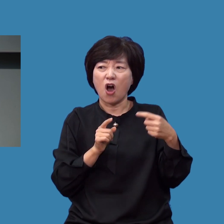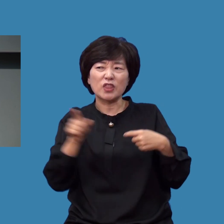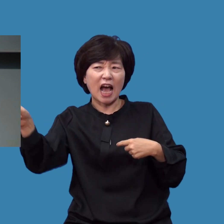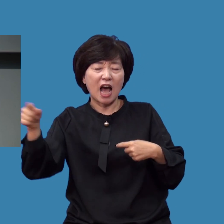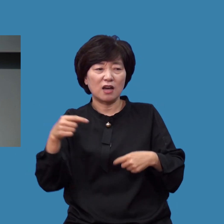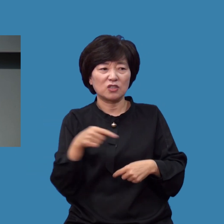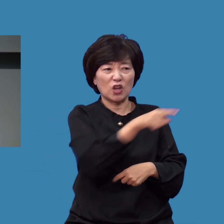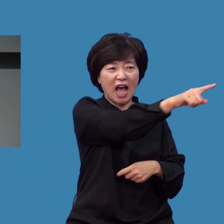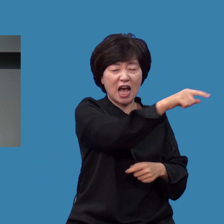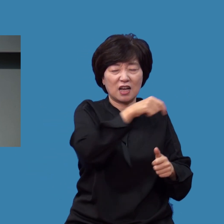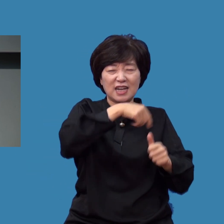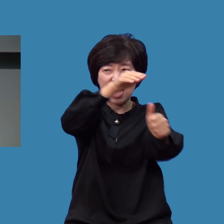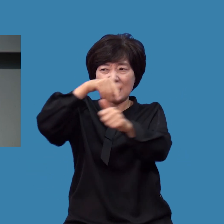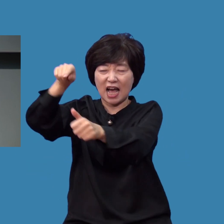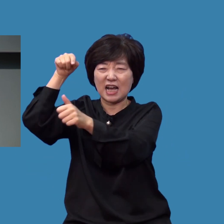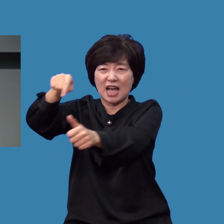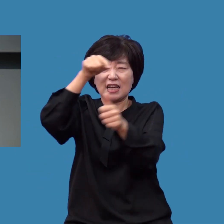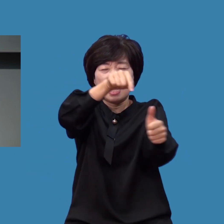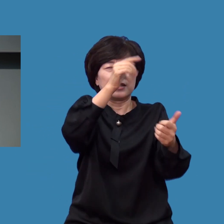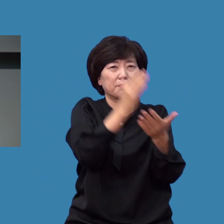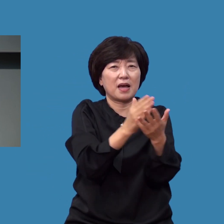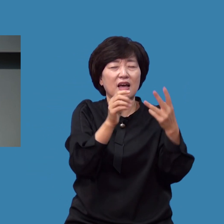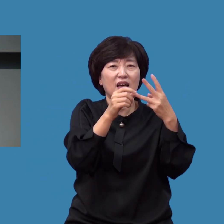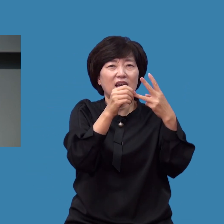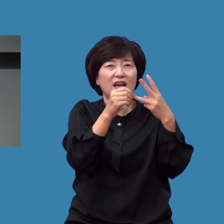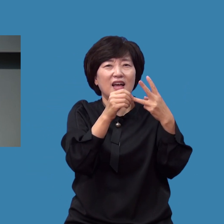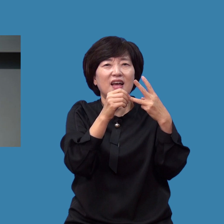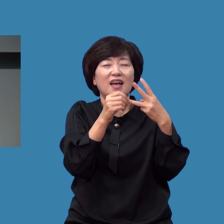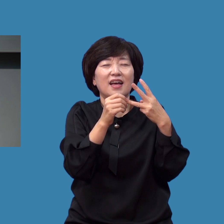가라 이런 거 하면 안 돼요. 커렉팅,